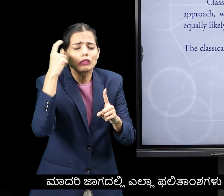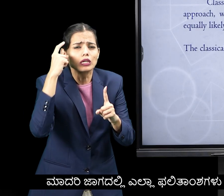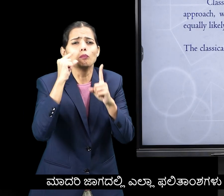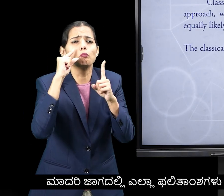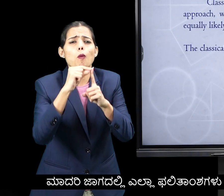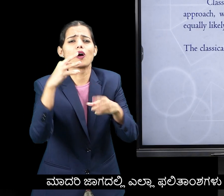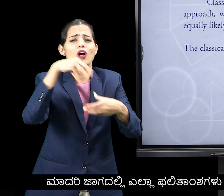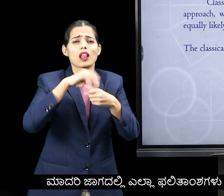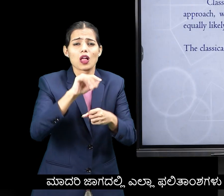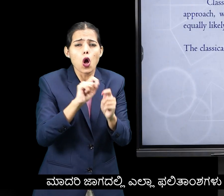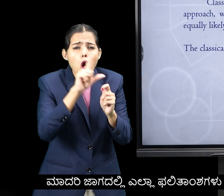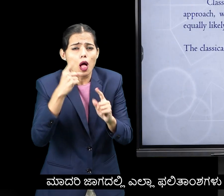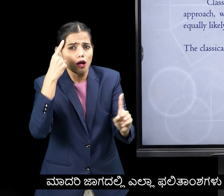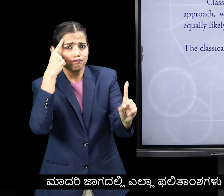ಇದೆ ಎಂದು ಊಹಿಸುತ್ತೆ.